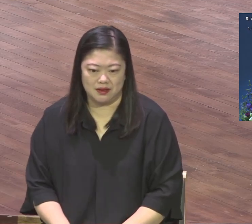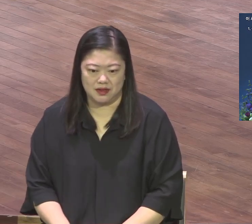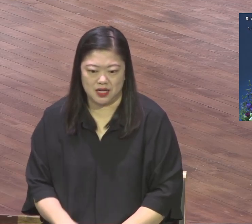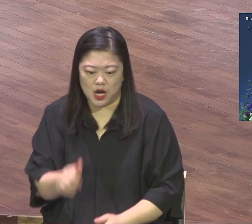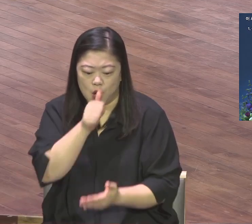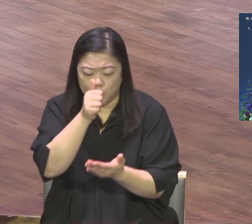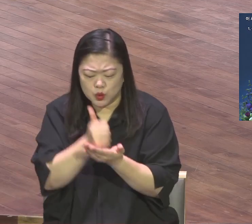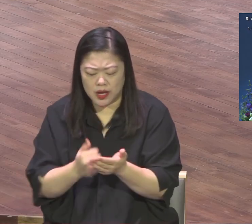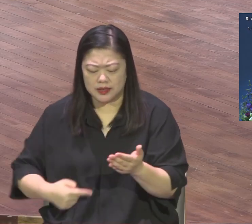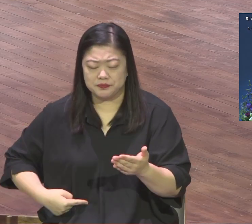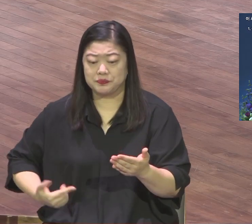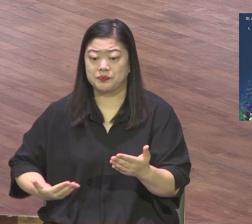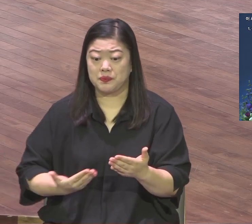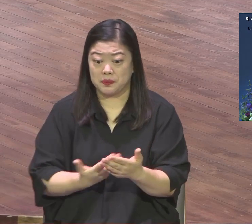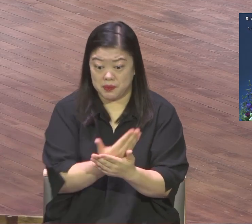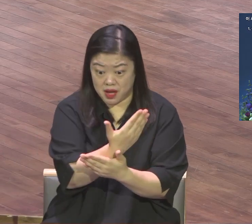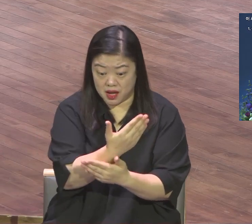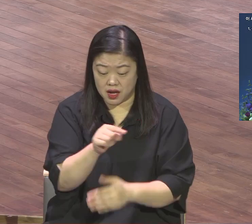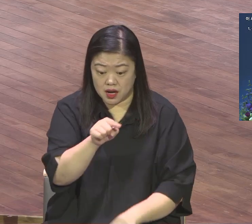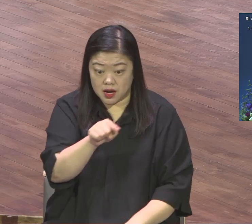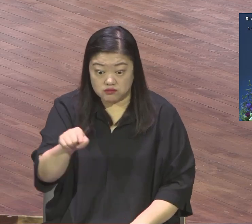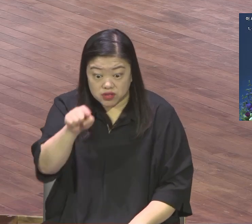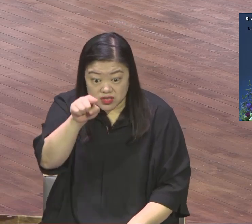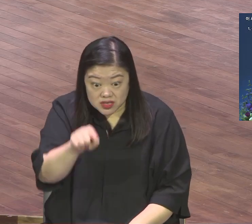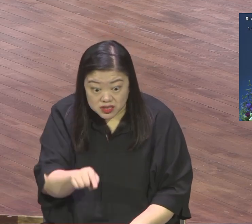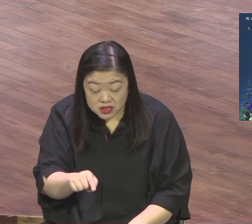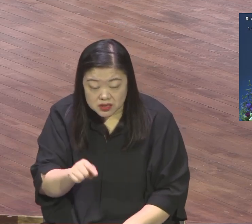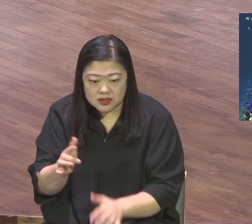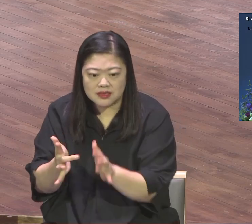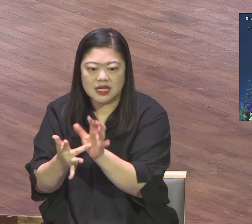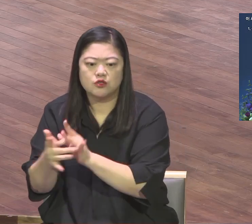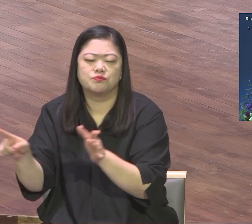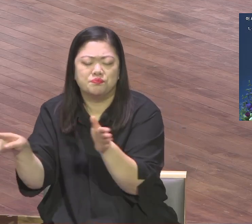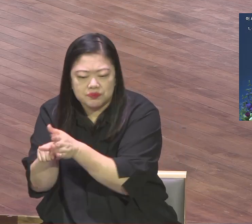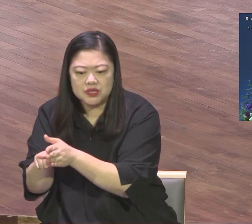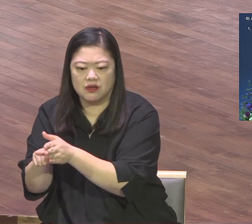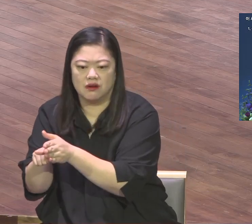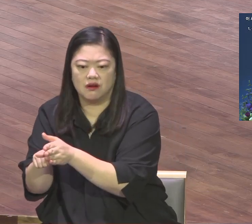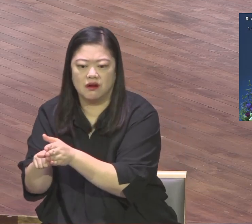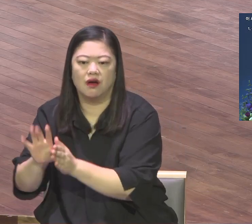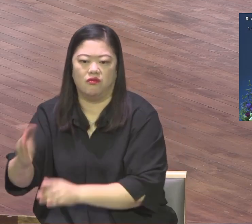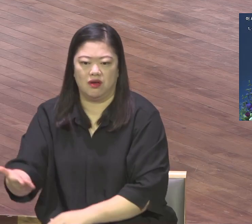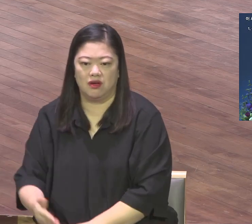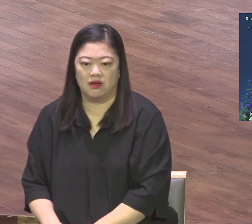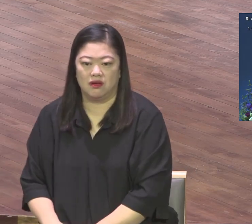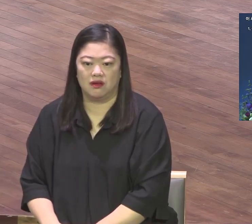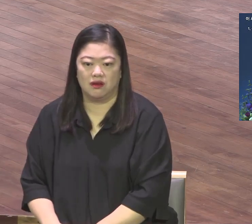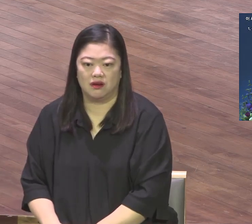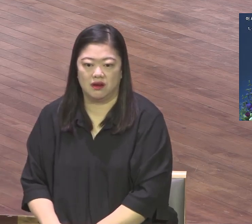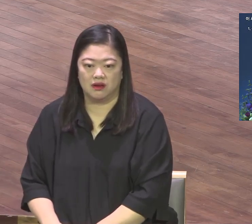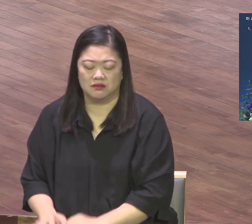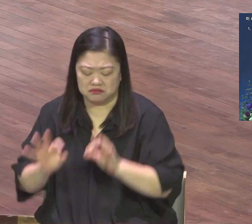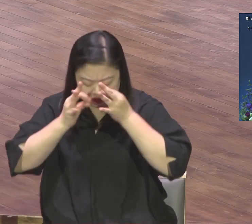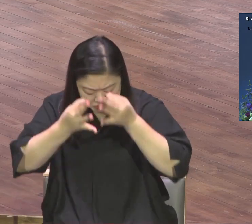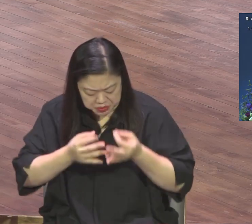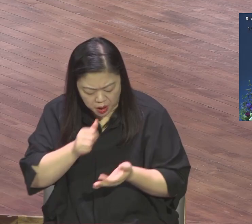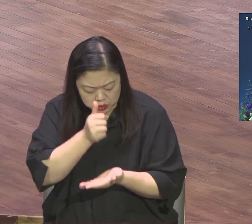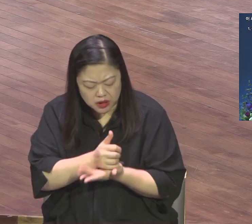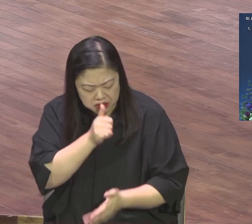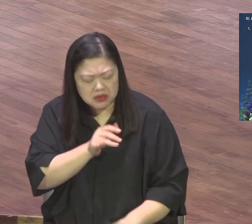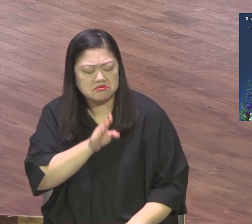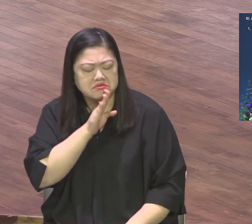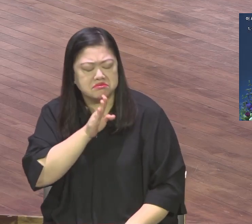함께 온전히 하나님께 돌아와야 한다. 죄를 뉘우치는 것을 그 정도 가지고 안 된다면 그건 뭐